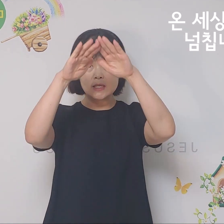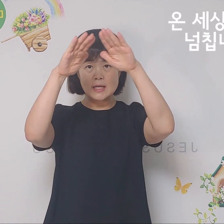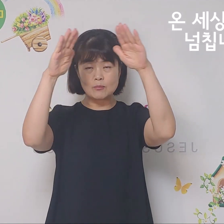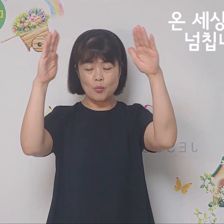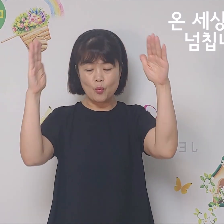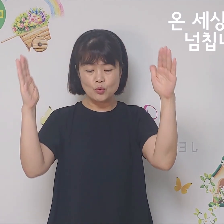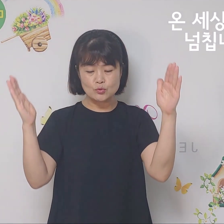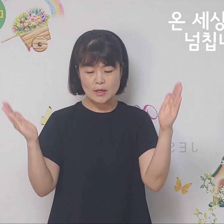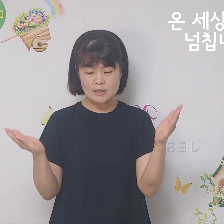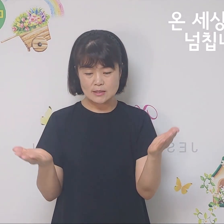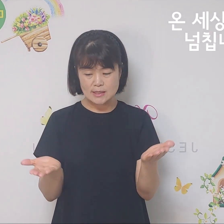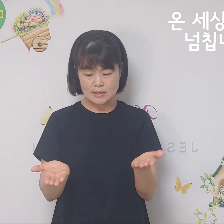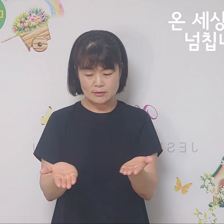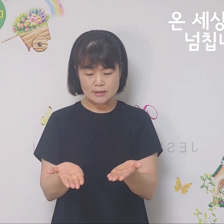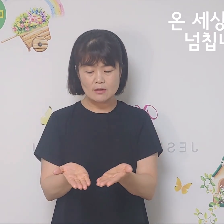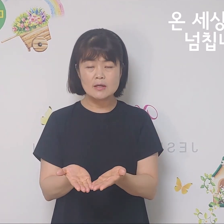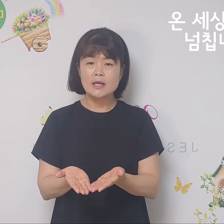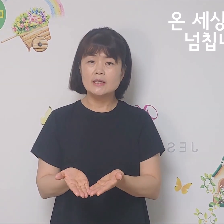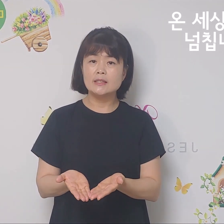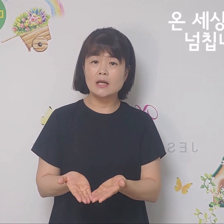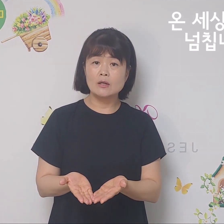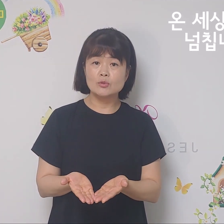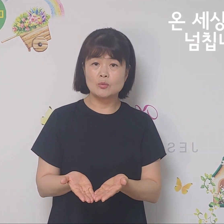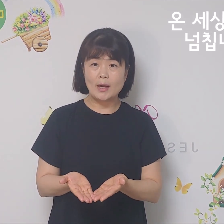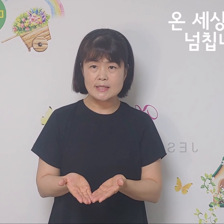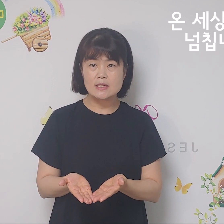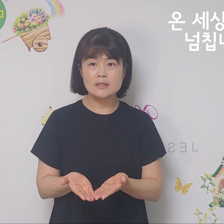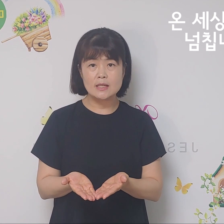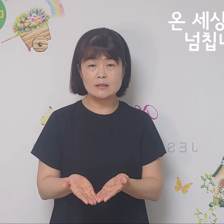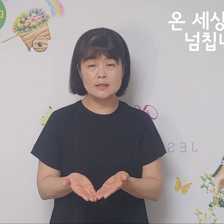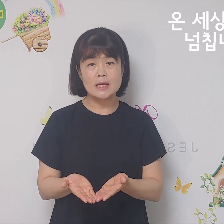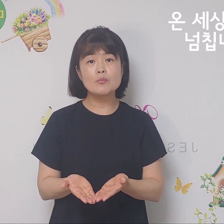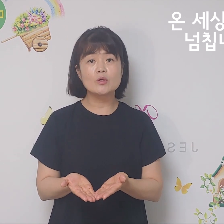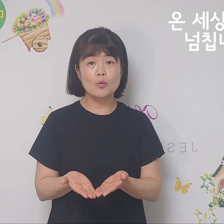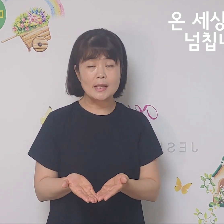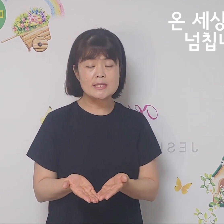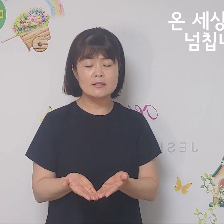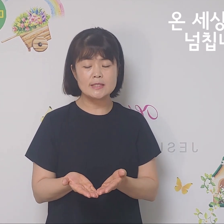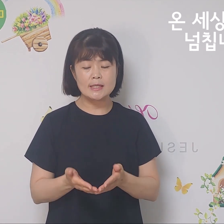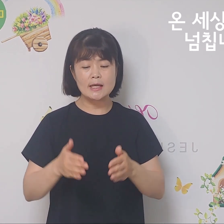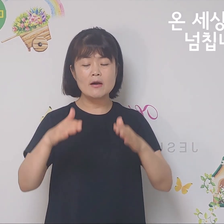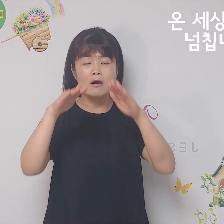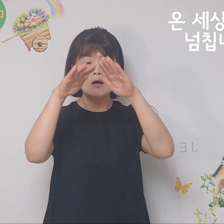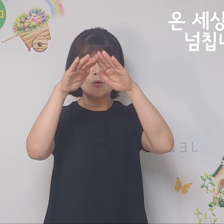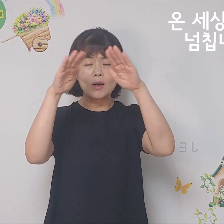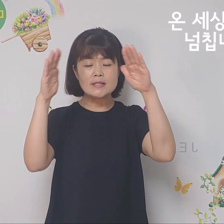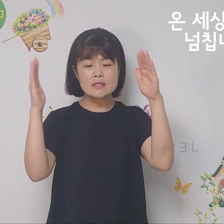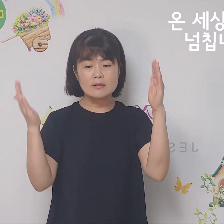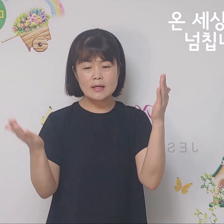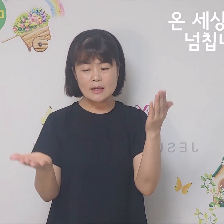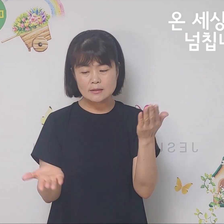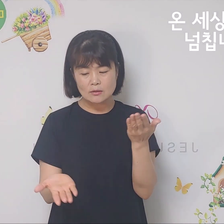세상 모두라는 뜻이거든요. 이따가 우리 완전이라는 이 제목이 완전이잖아요. 완전하다는 거는